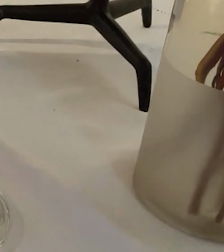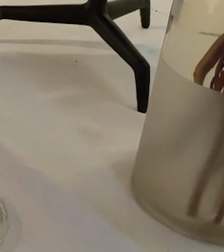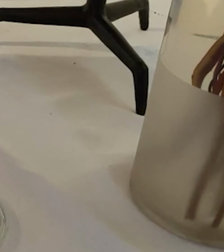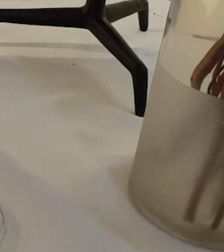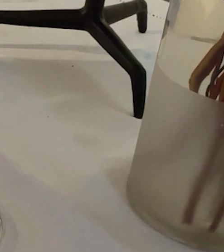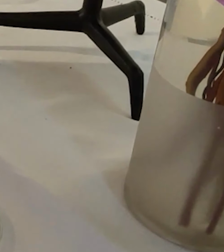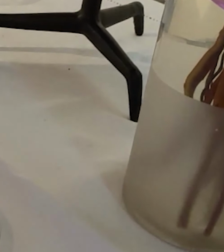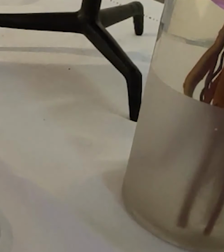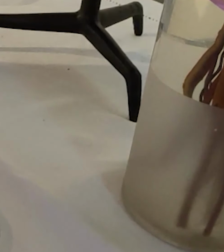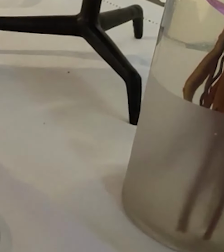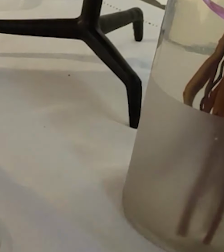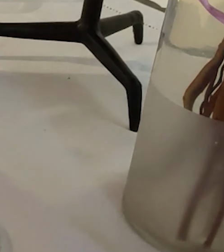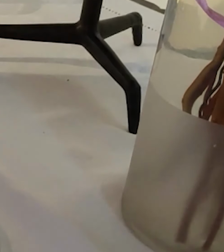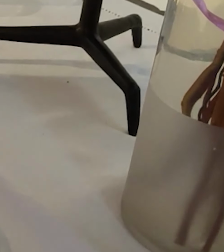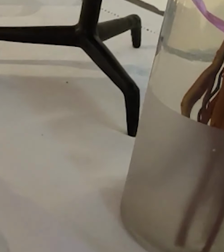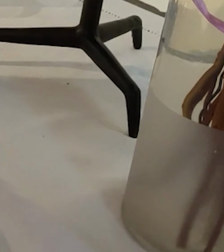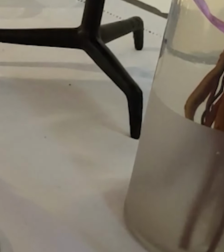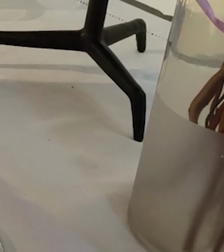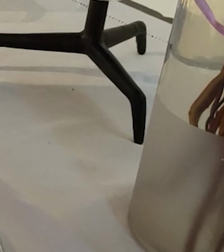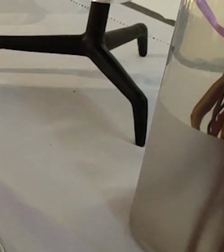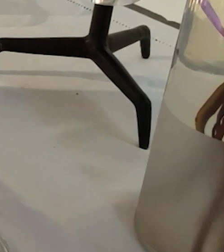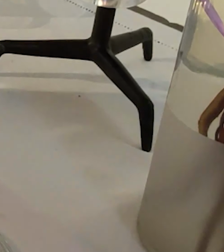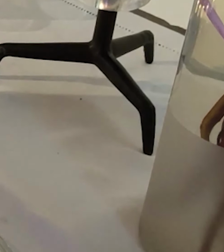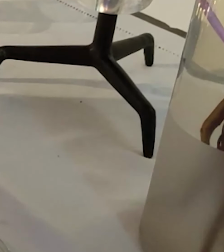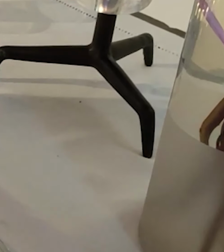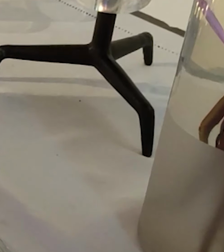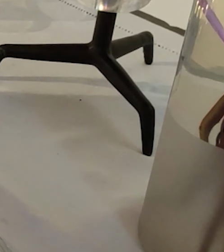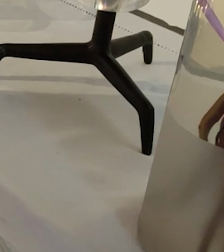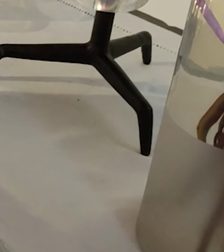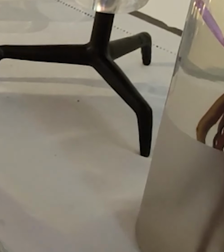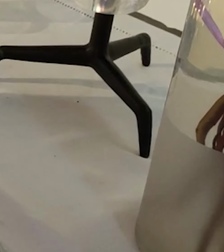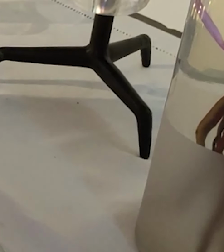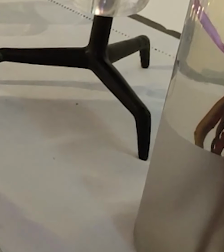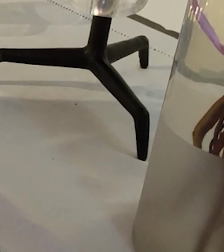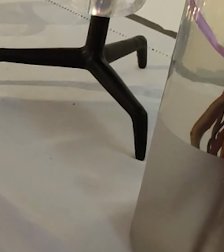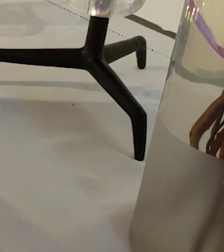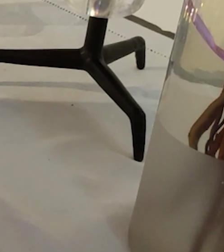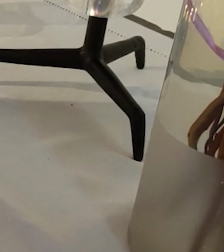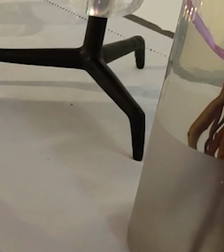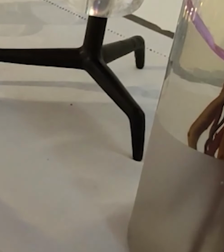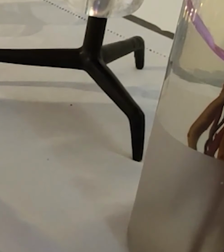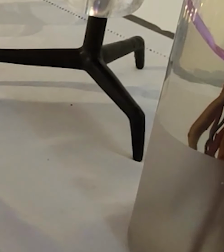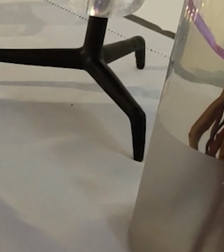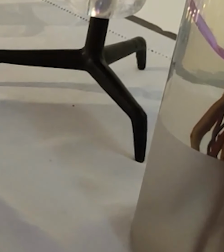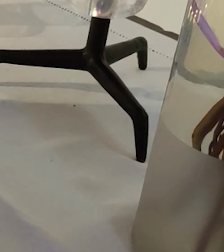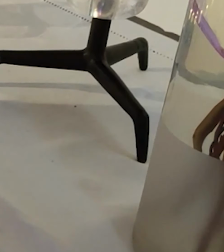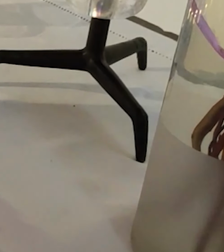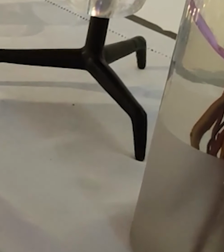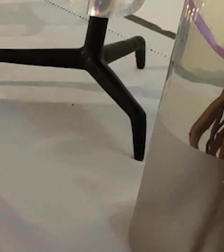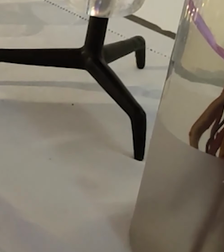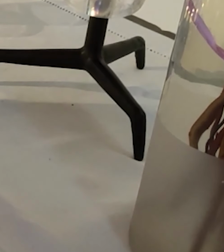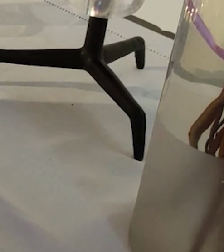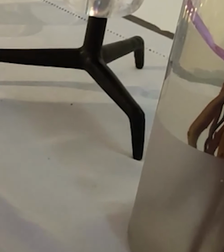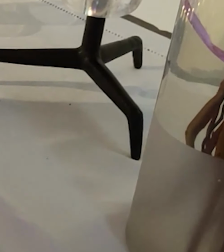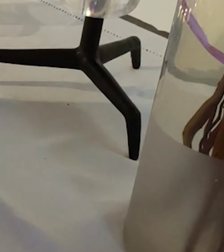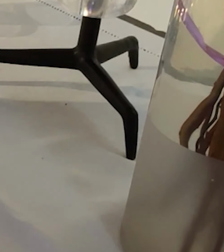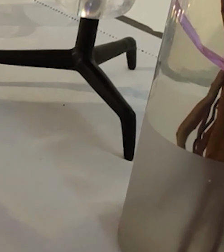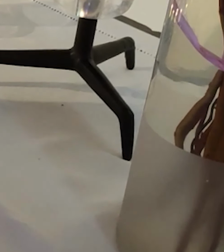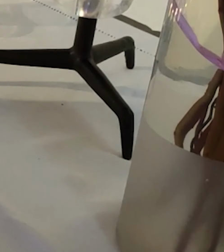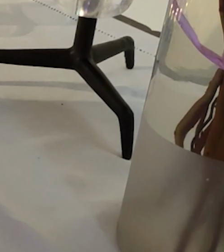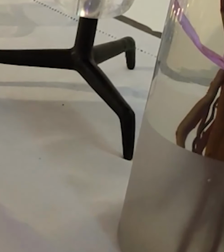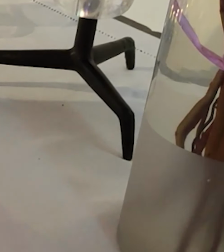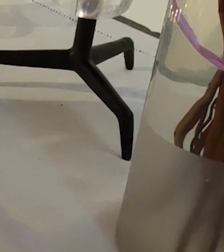Der Prophet Jesaja sagt im Namen Gottes: Fürchte dich nicht, ich habe dich erlöst. Ich